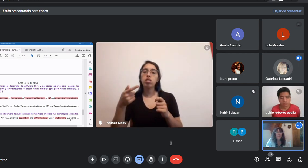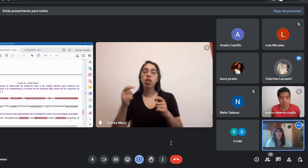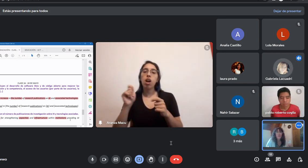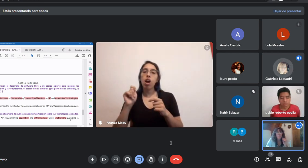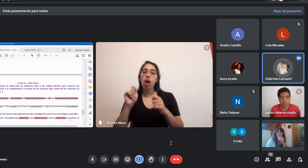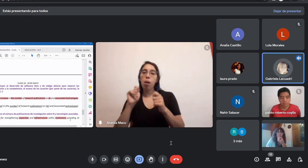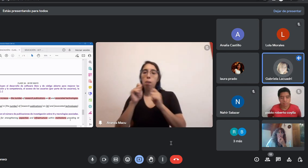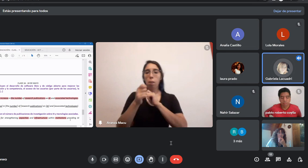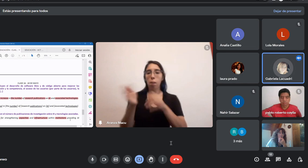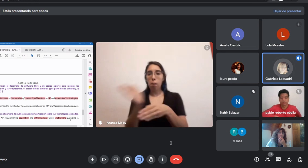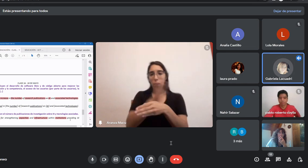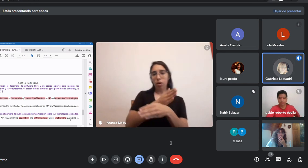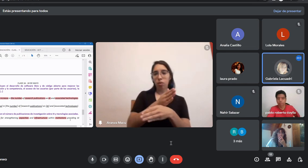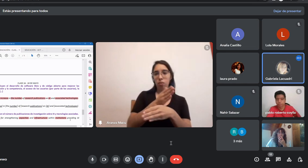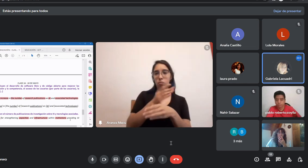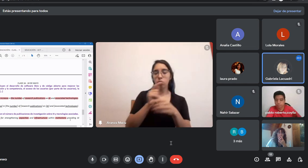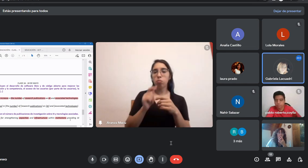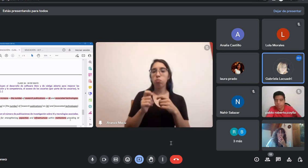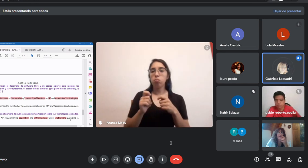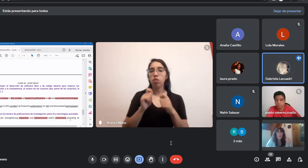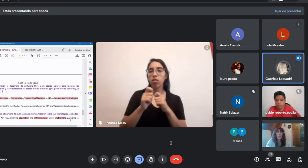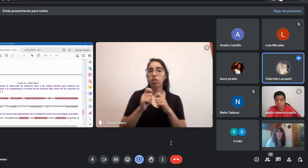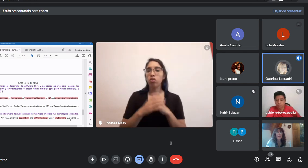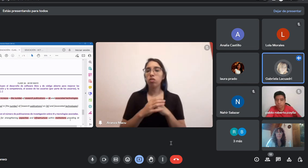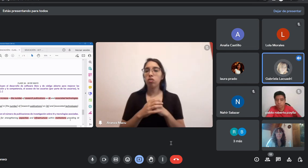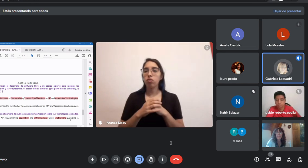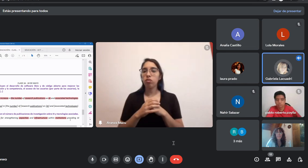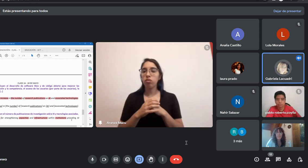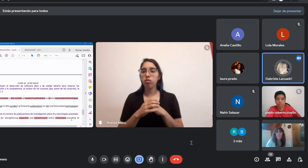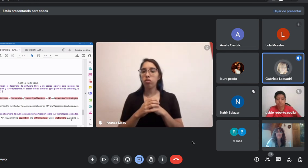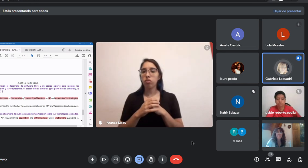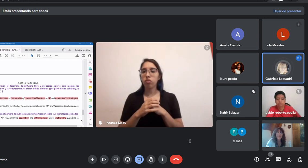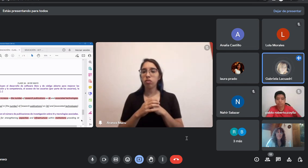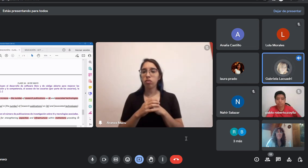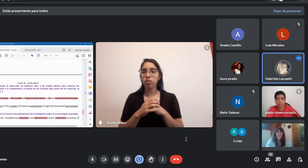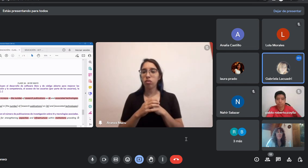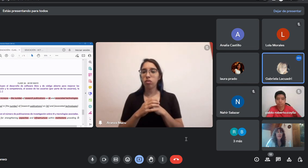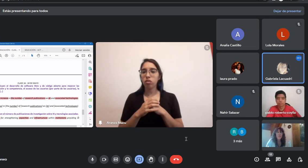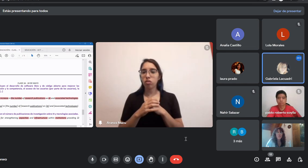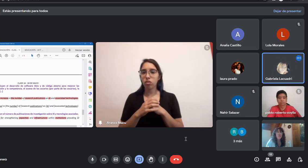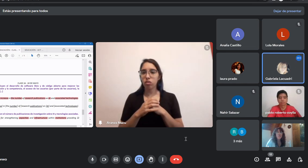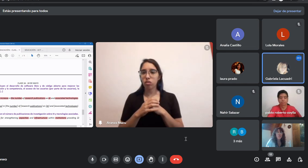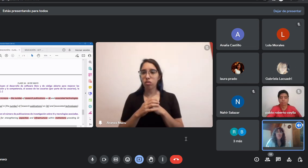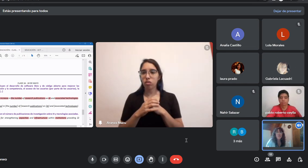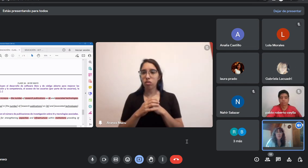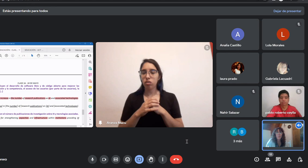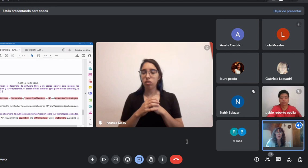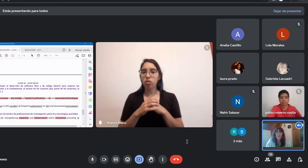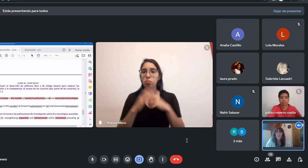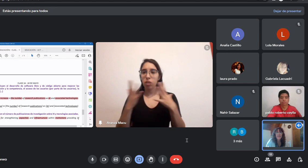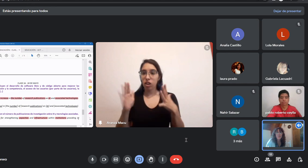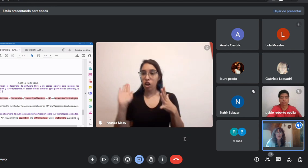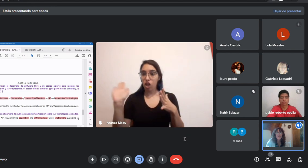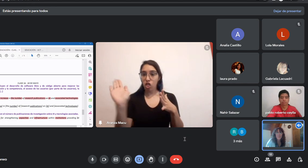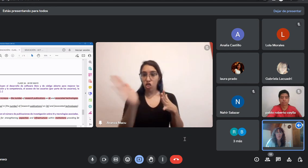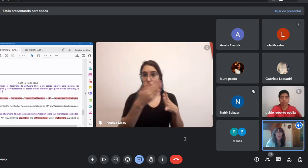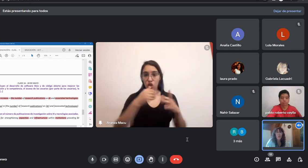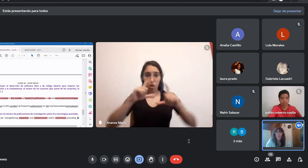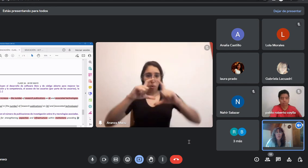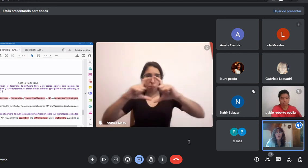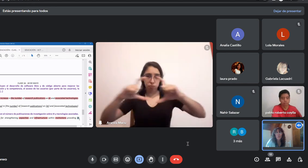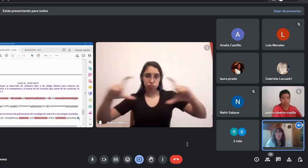Todos premodifican a I. La institution's providing Entonces todo sería un bloque. En este caso, ven,